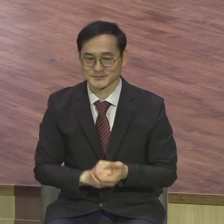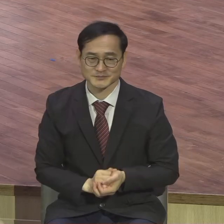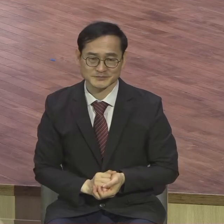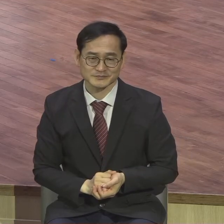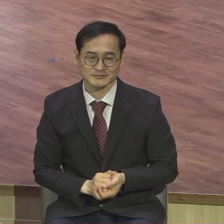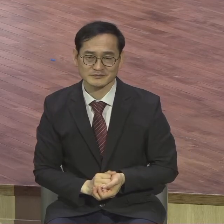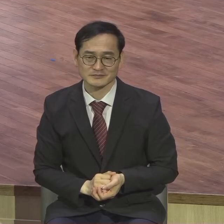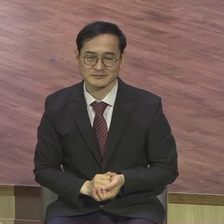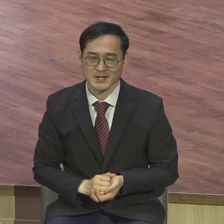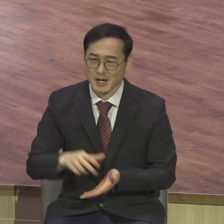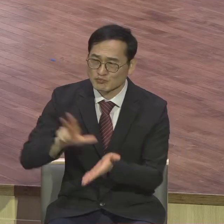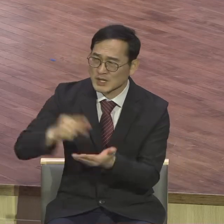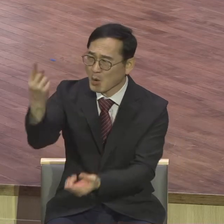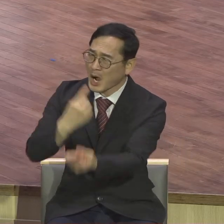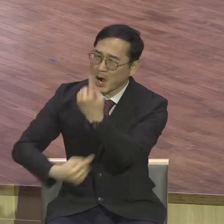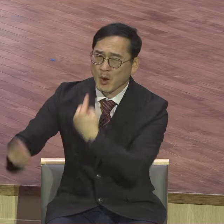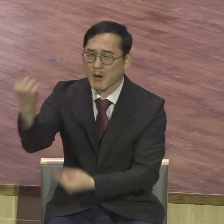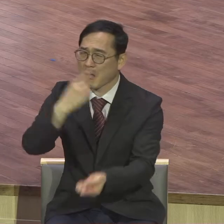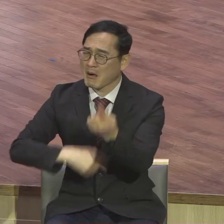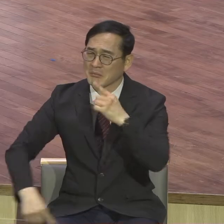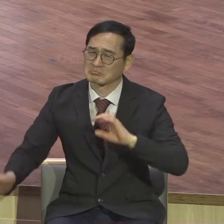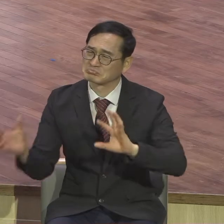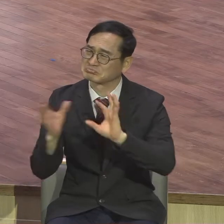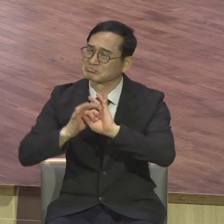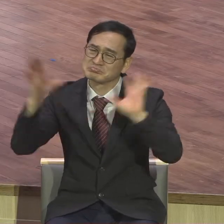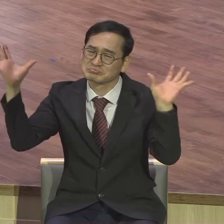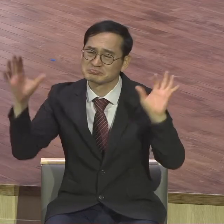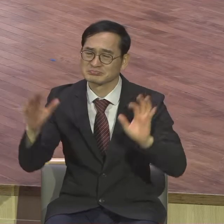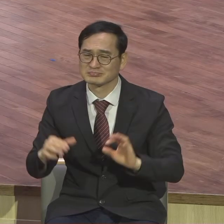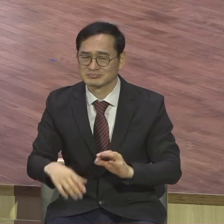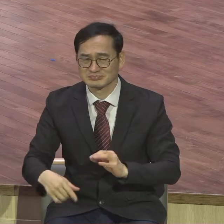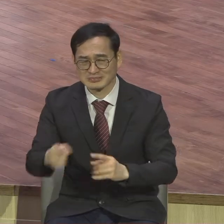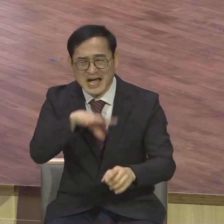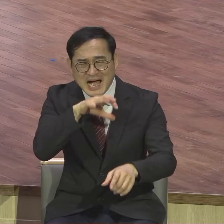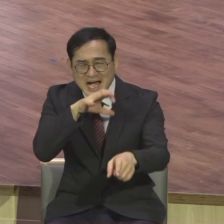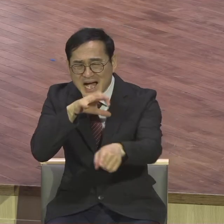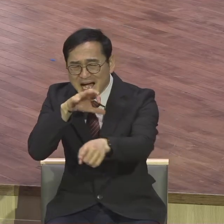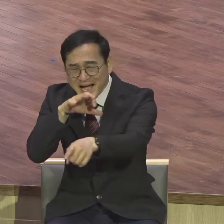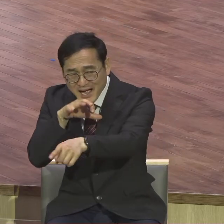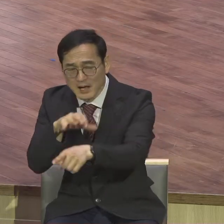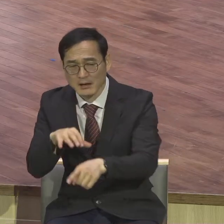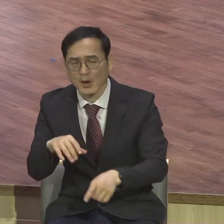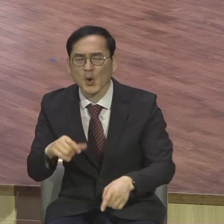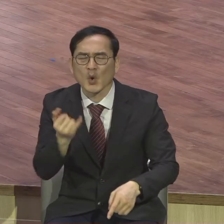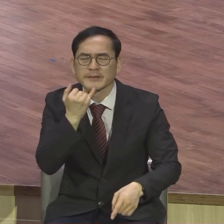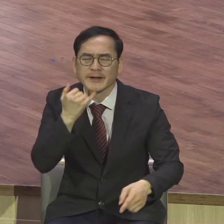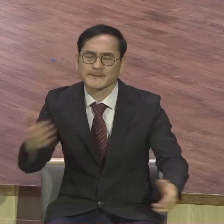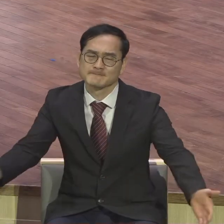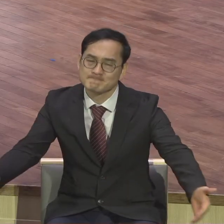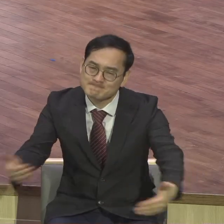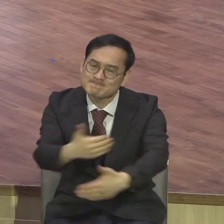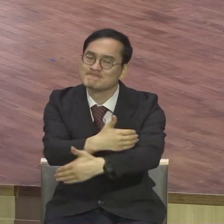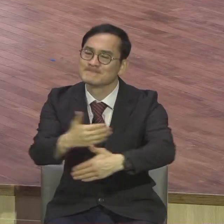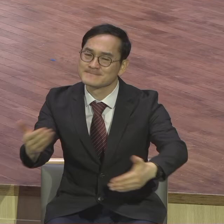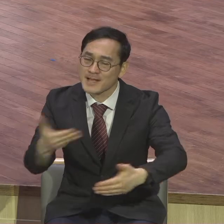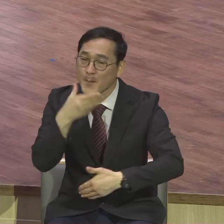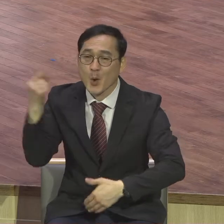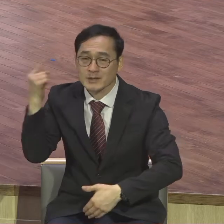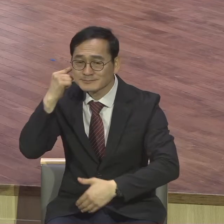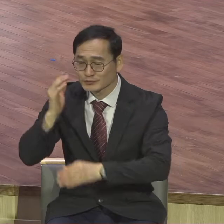problem입니다. 뭐 문제될 것도 없고 누구나 다 사랑스럽고 누구나 용서하고 누구나 이해하고 누구나 하고 다 복음